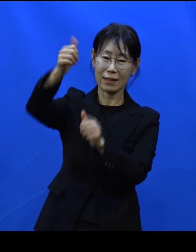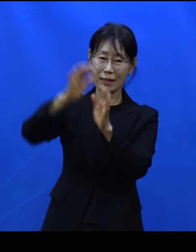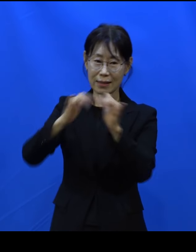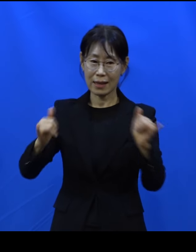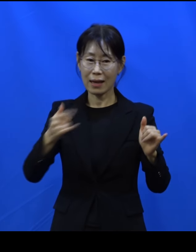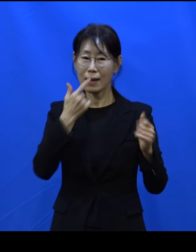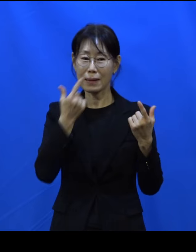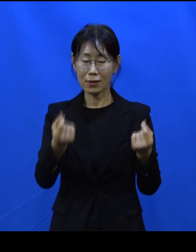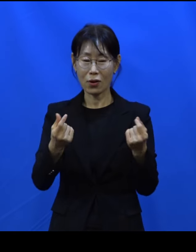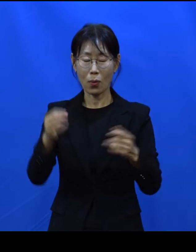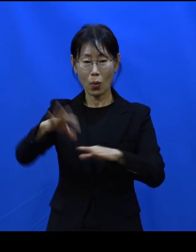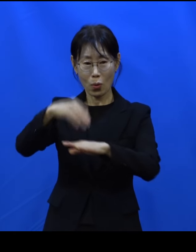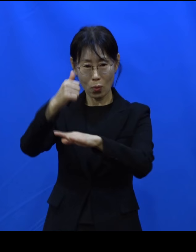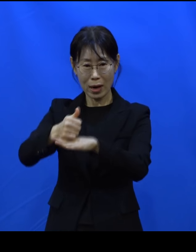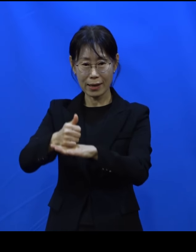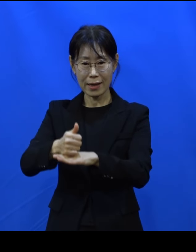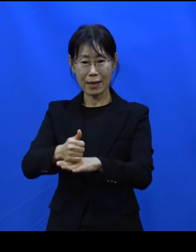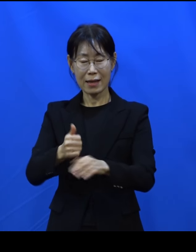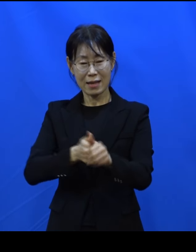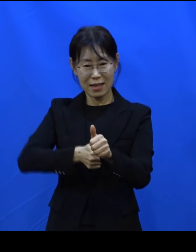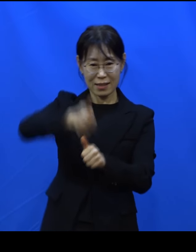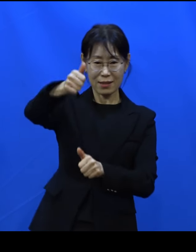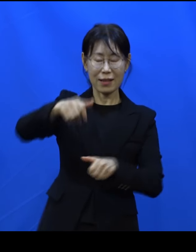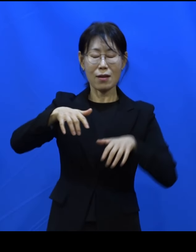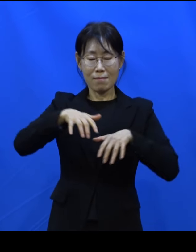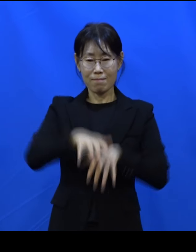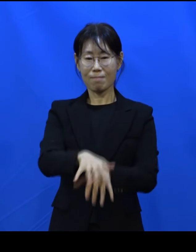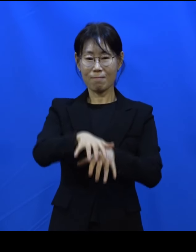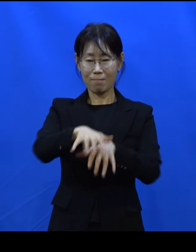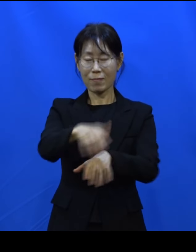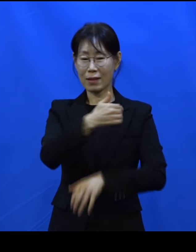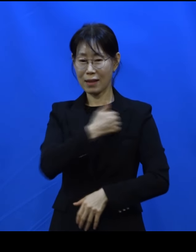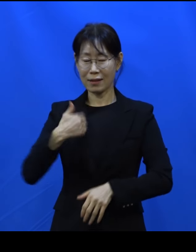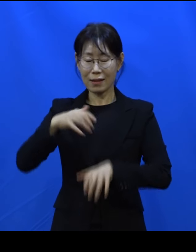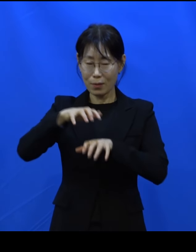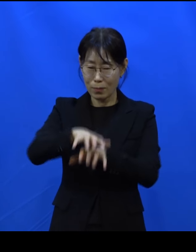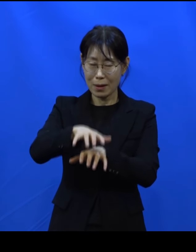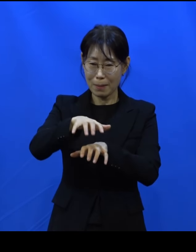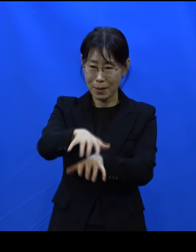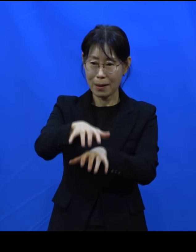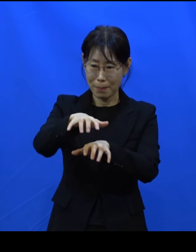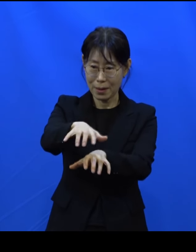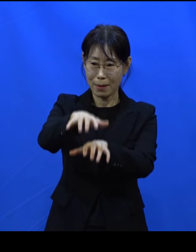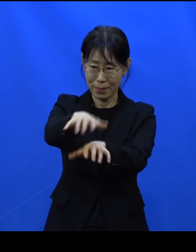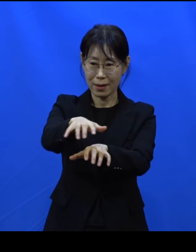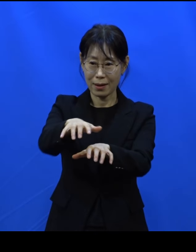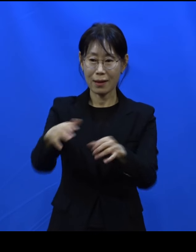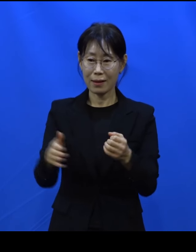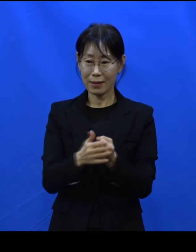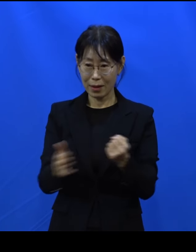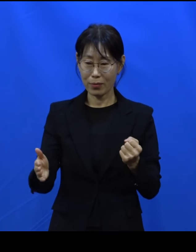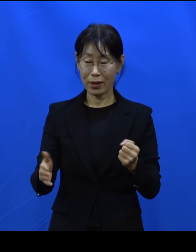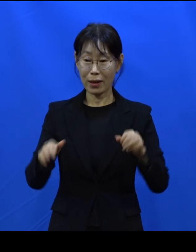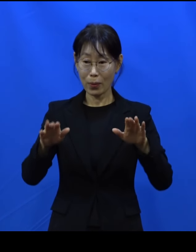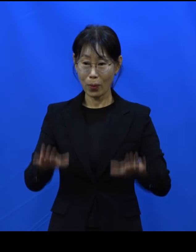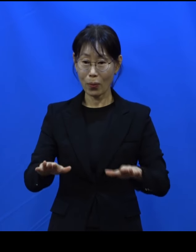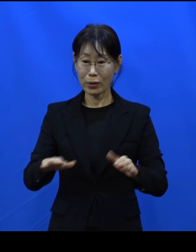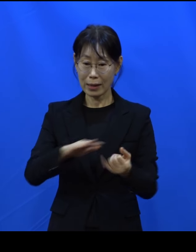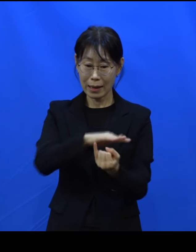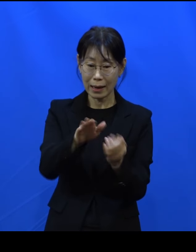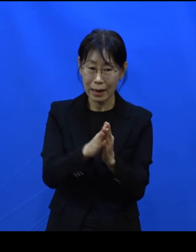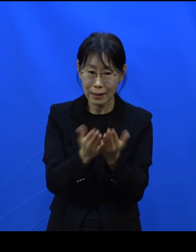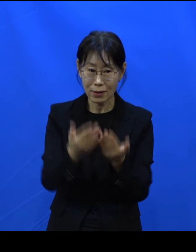행렬이에요. 그래서 성경적 결혼에서 주인공은 신부가 아니에요. 신랑입니다. 그 신랑은 누굴까요?